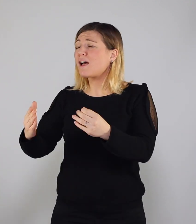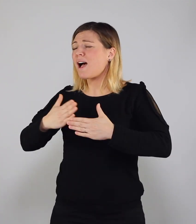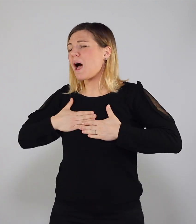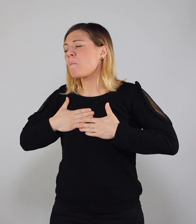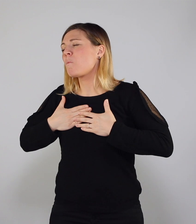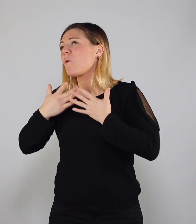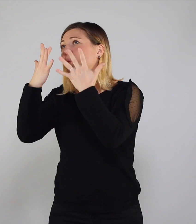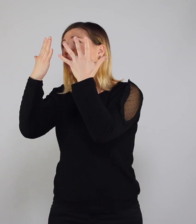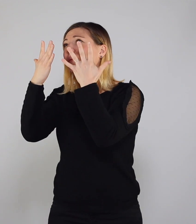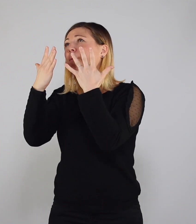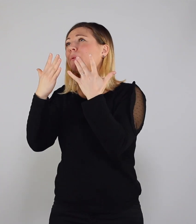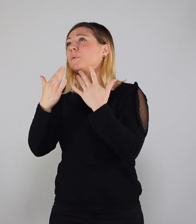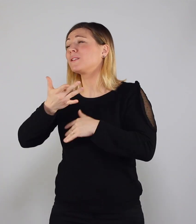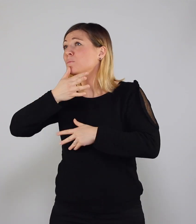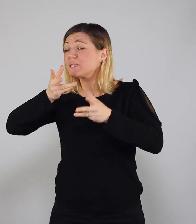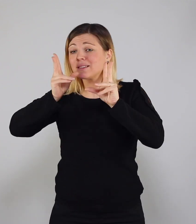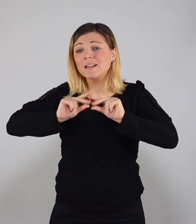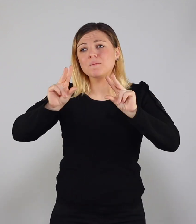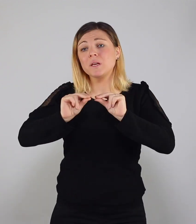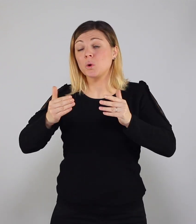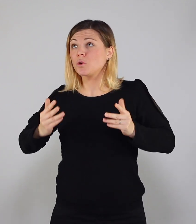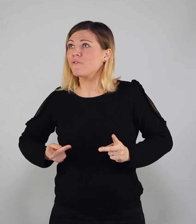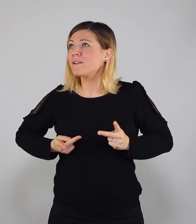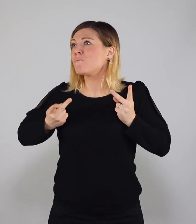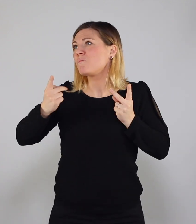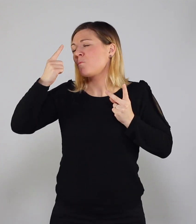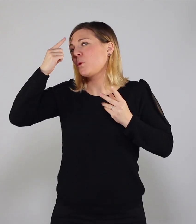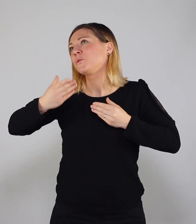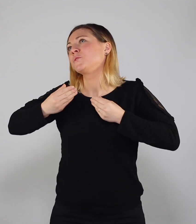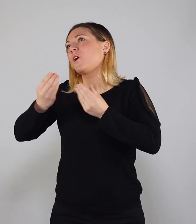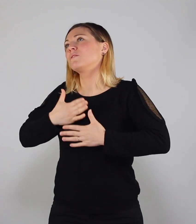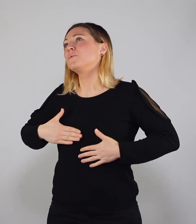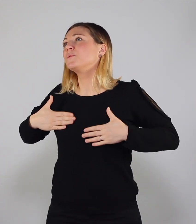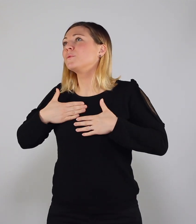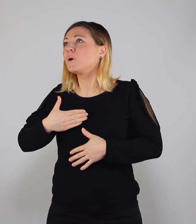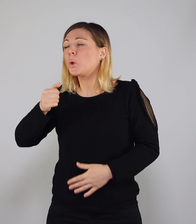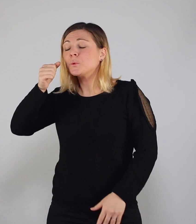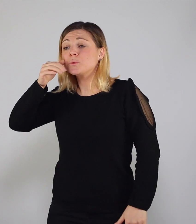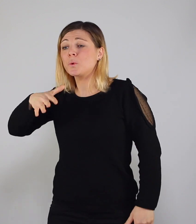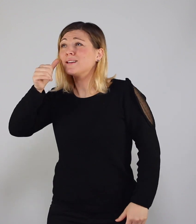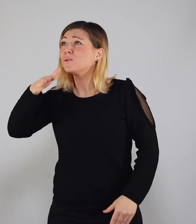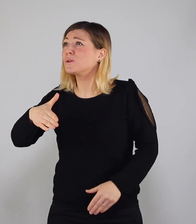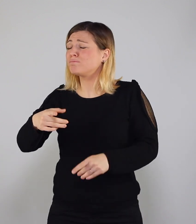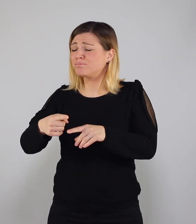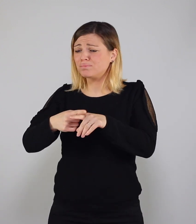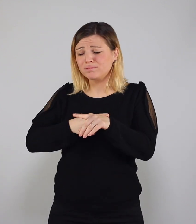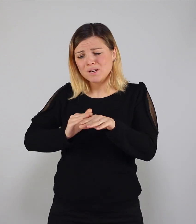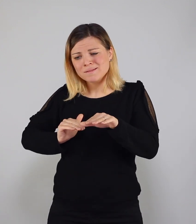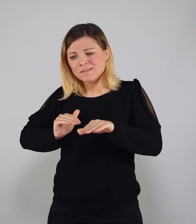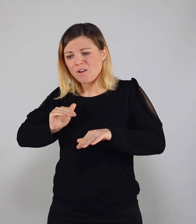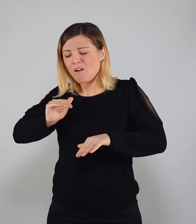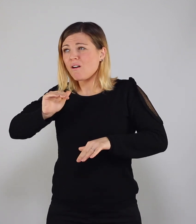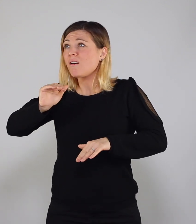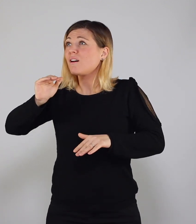Rempli d'un amour inexplicable pour le reste du monde. Aujourd'hui, je vis pour lui plaire. Et chaque jour, à mesure que je